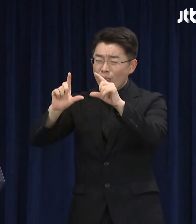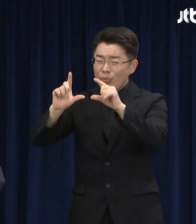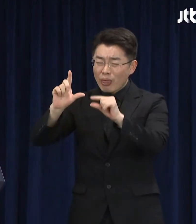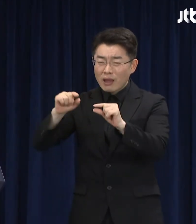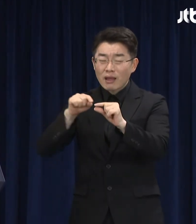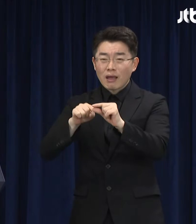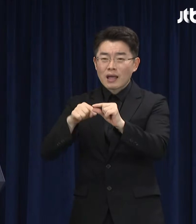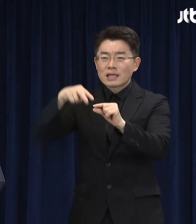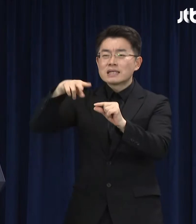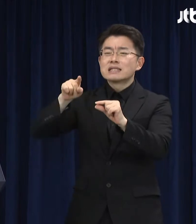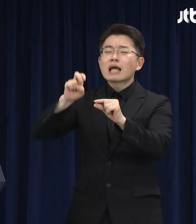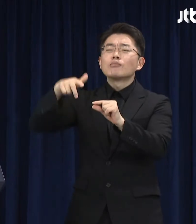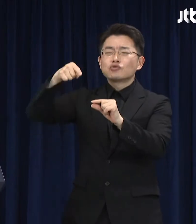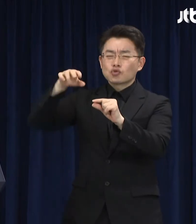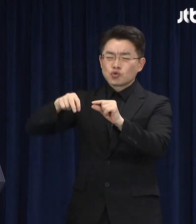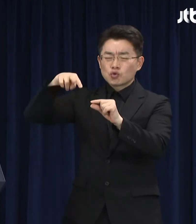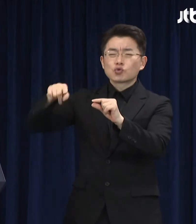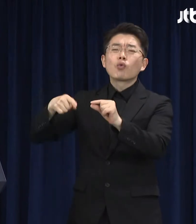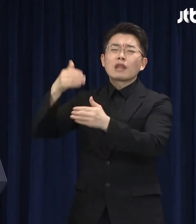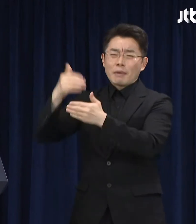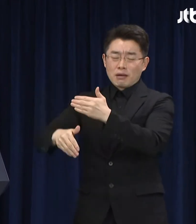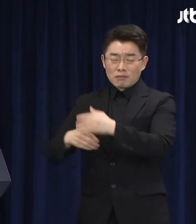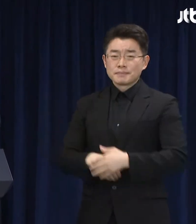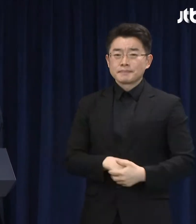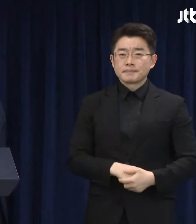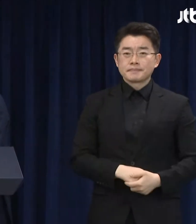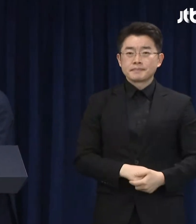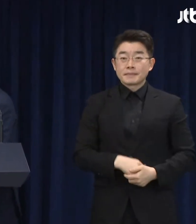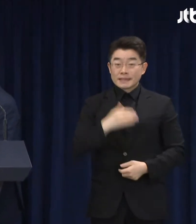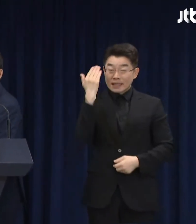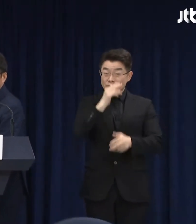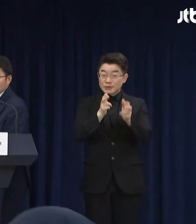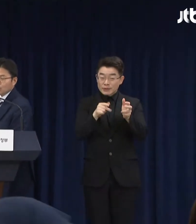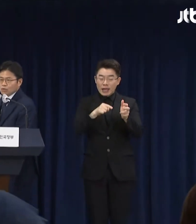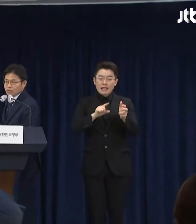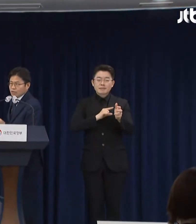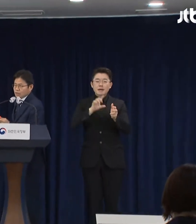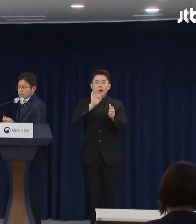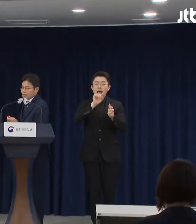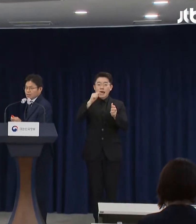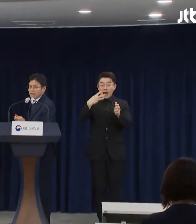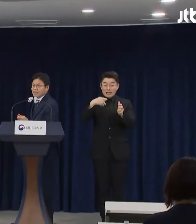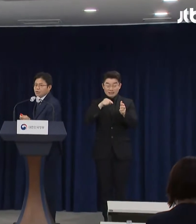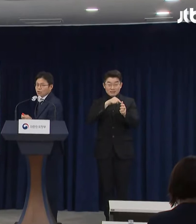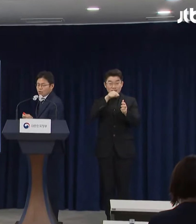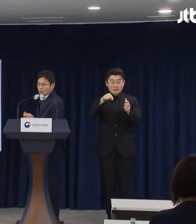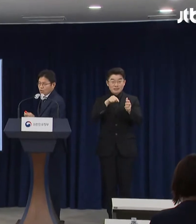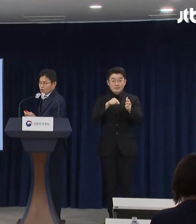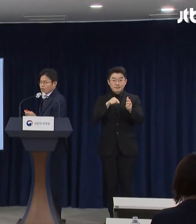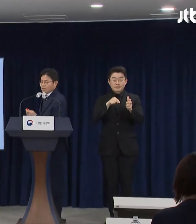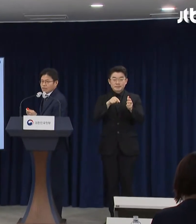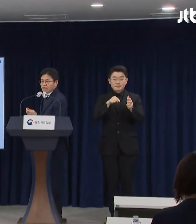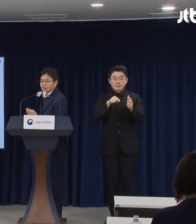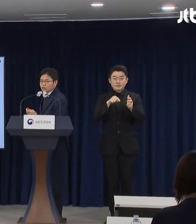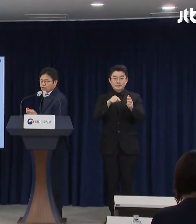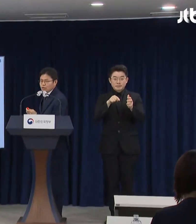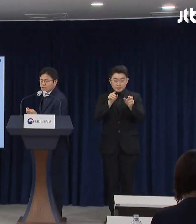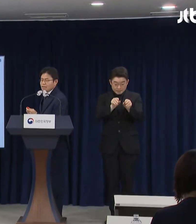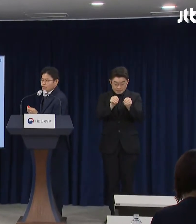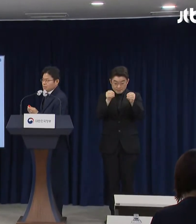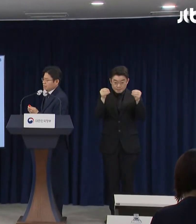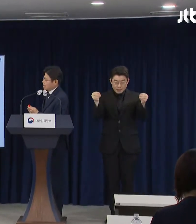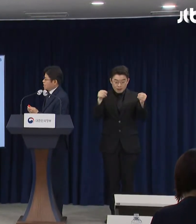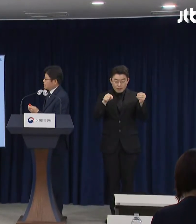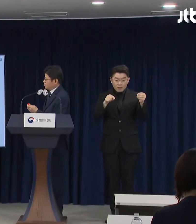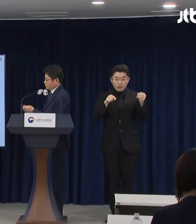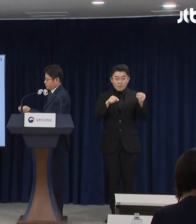제거 설비라는 알프스 설비입니다. 알프스 설비의 처리 공정은 단계별로